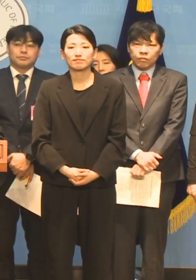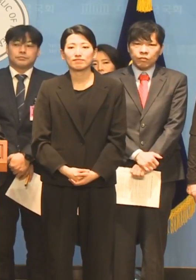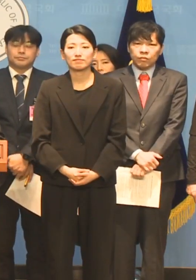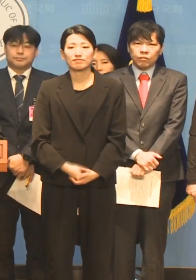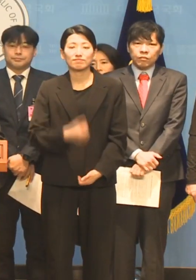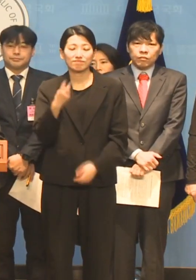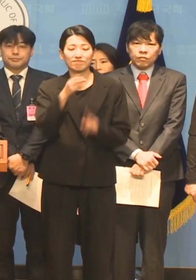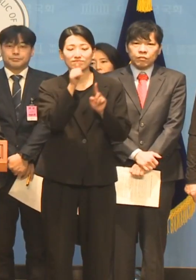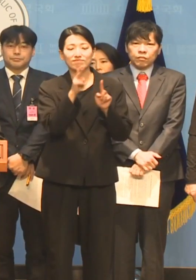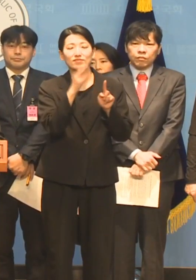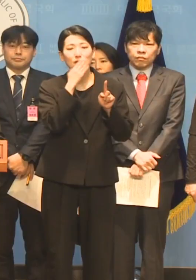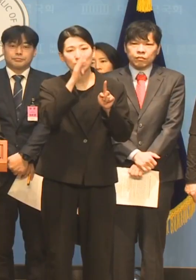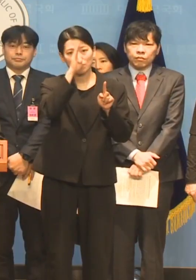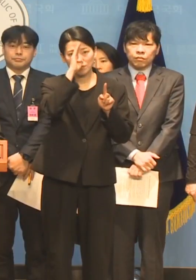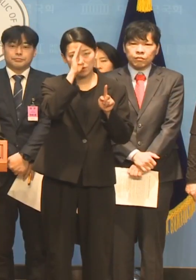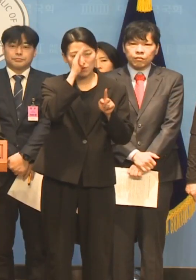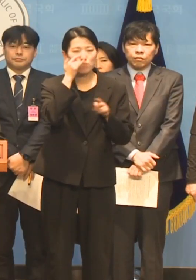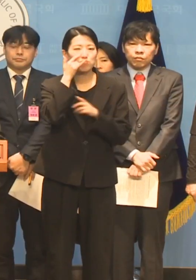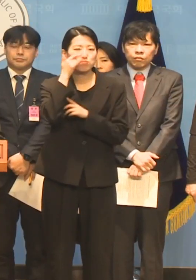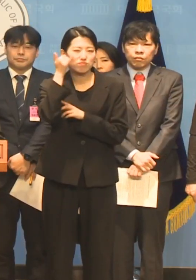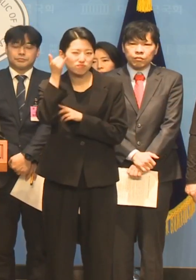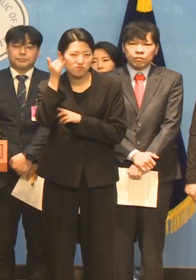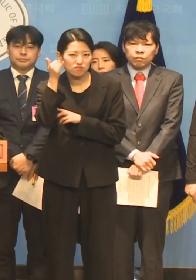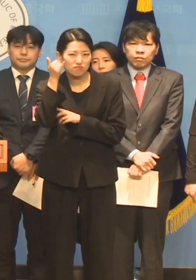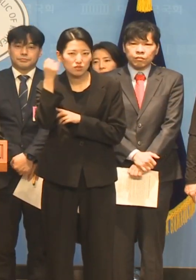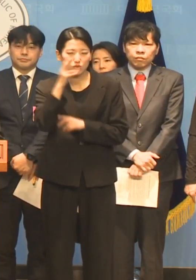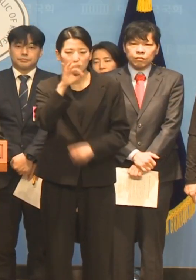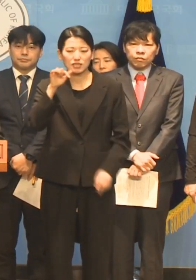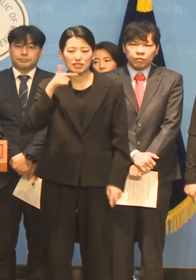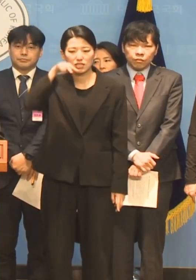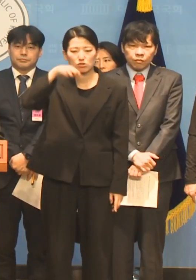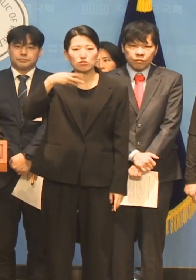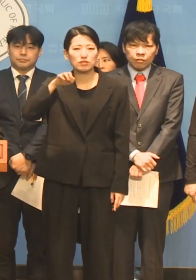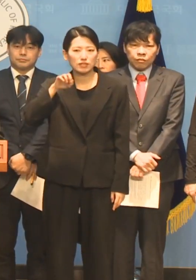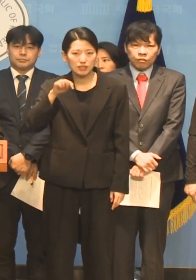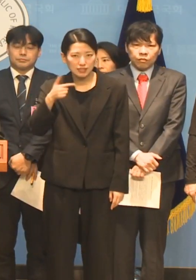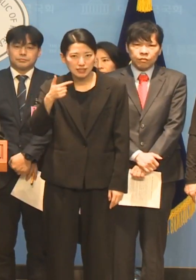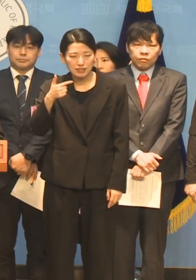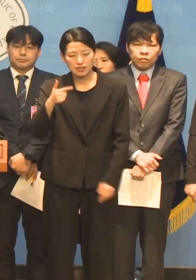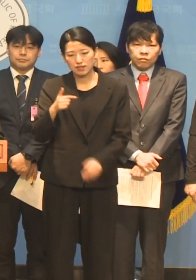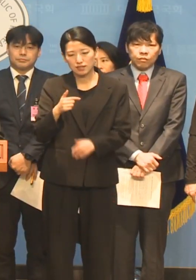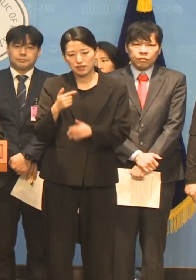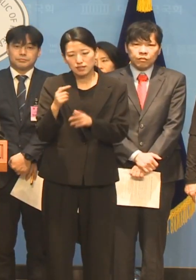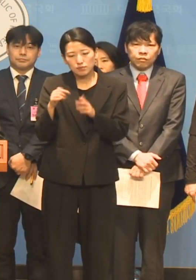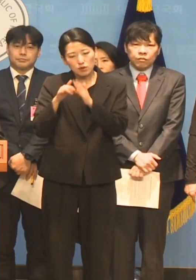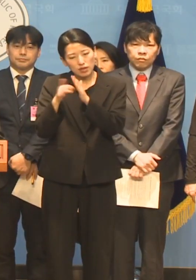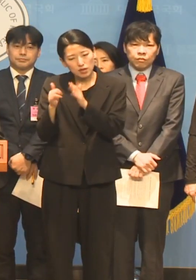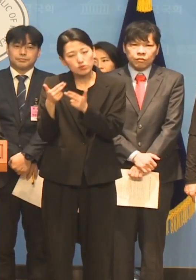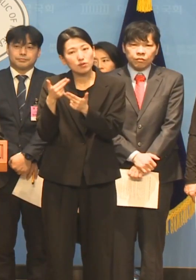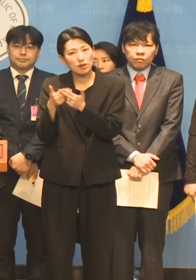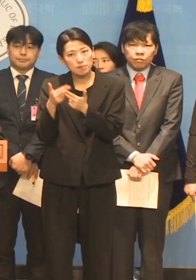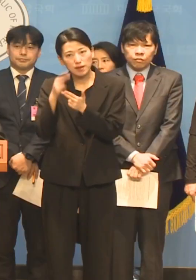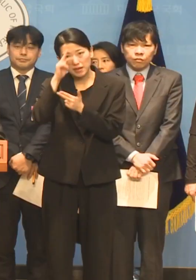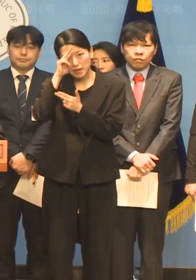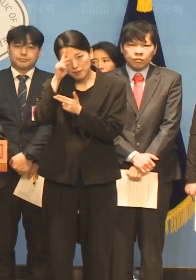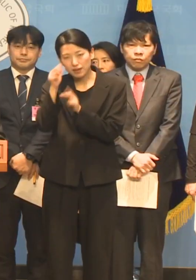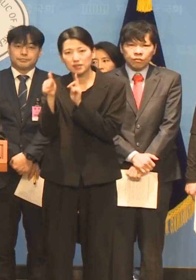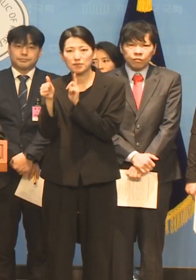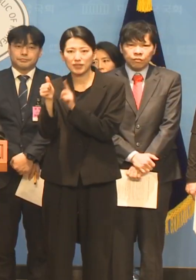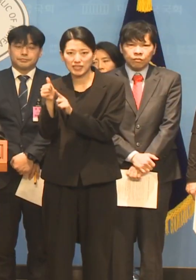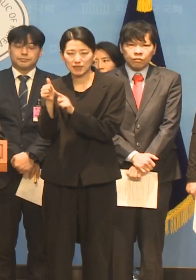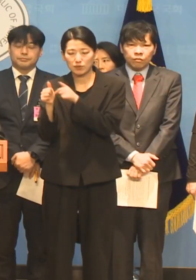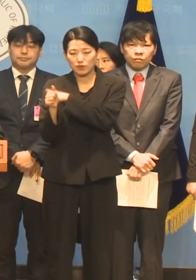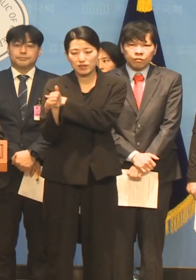1형 당뇨병 환자 부모이자 인슐린 당뇨병 가족협회 운영자이신 박철민 대표님과